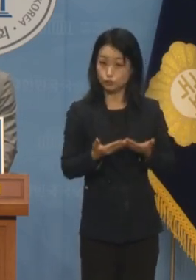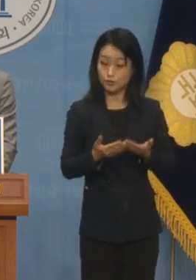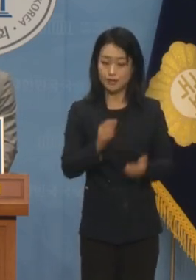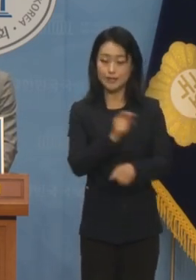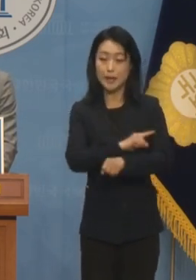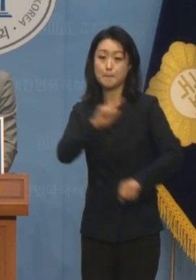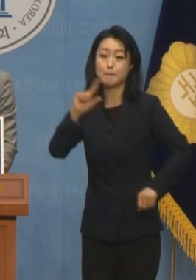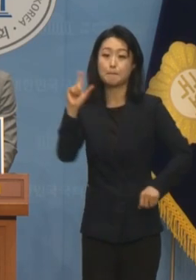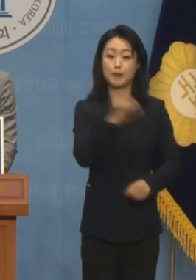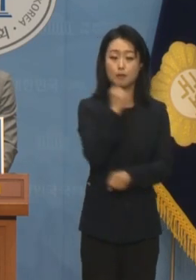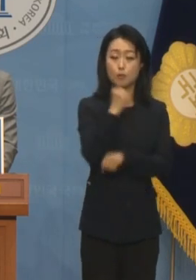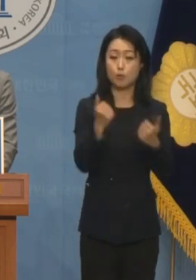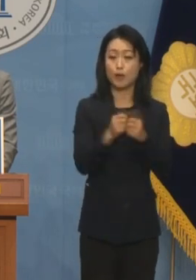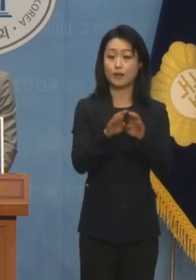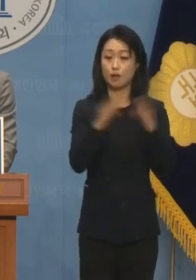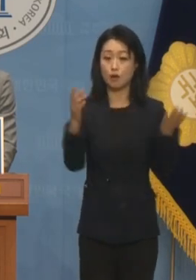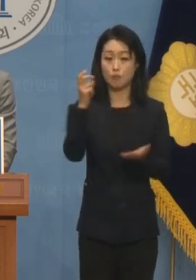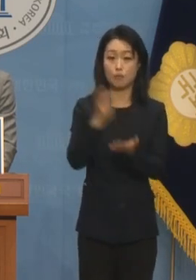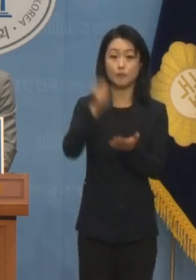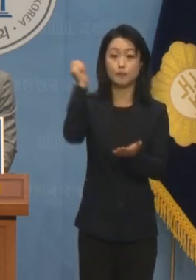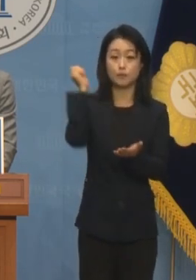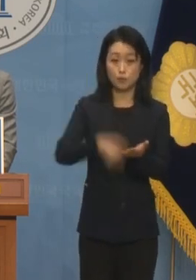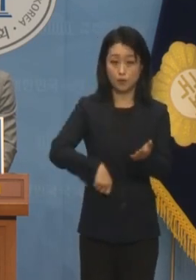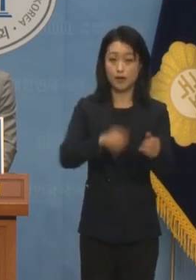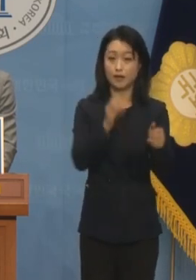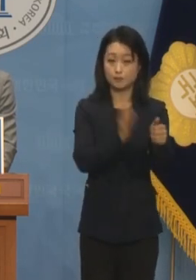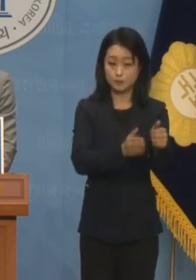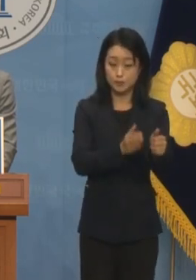빠른 본회의를 통해 통과시키기 바랍니다.